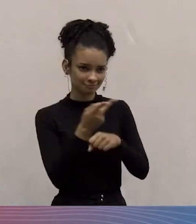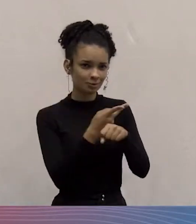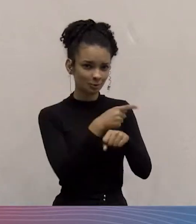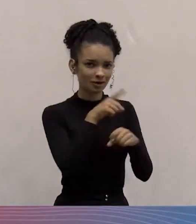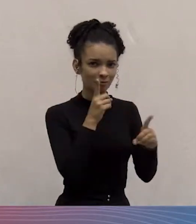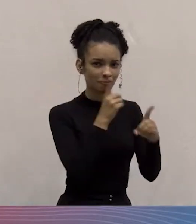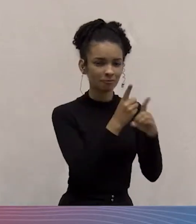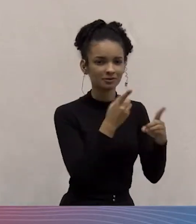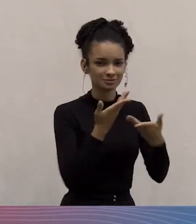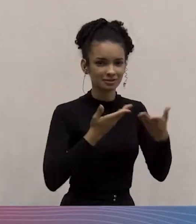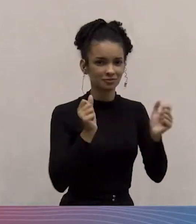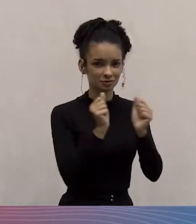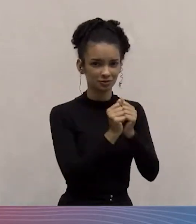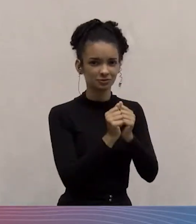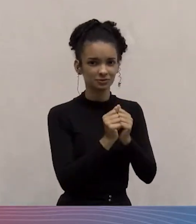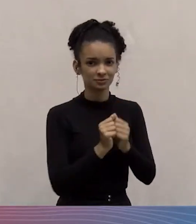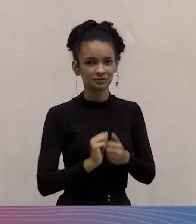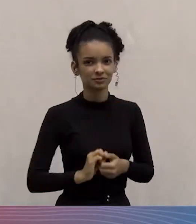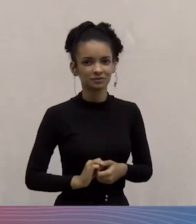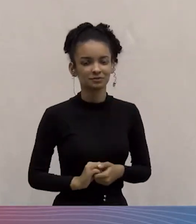juntos.